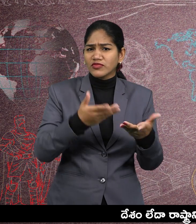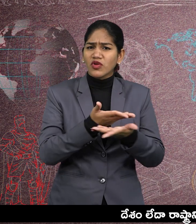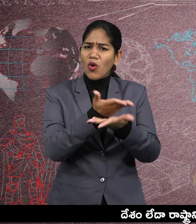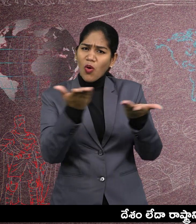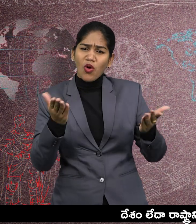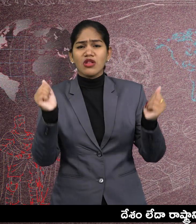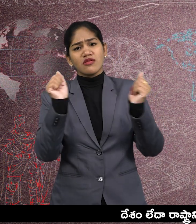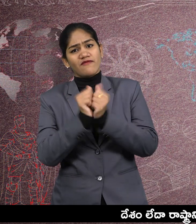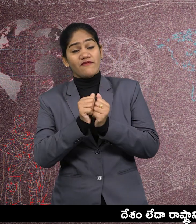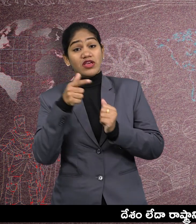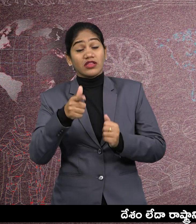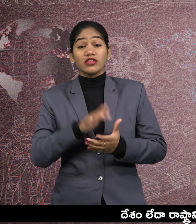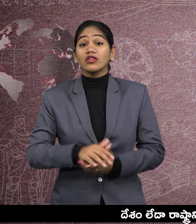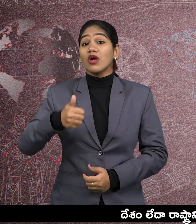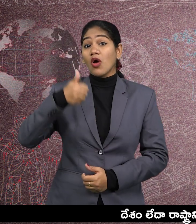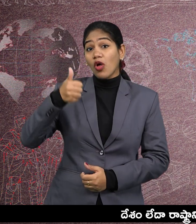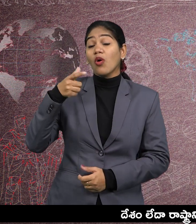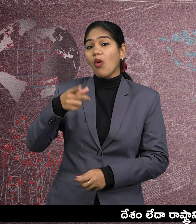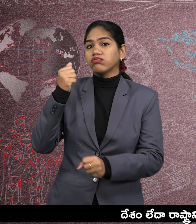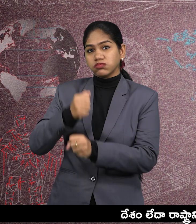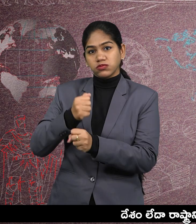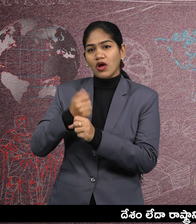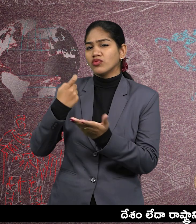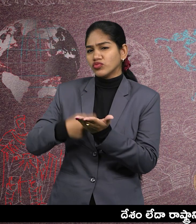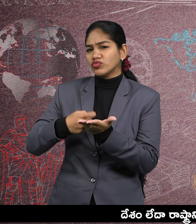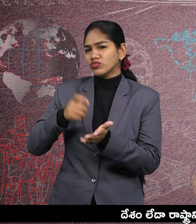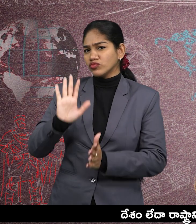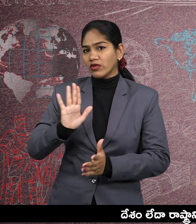దేశం లేదా రాష్ట్రాన్ని పాలించే అధికారం కలిగిన వ్యక్తులు.